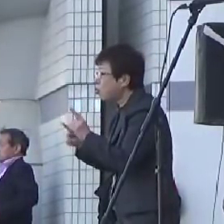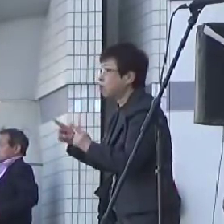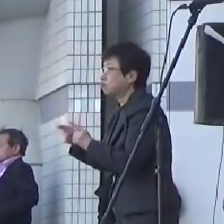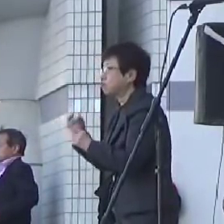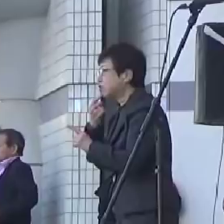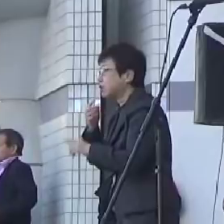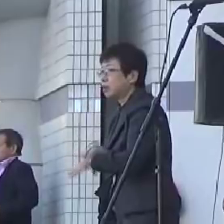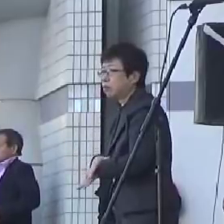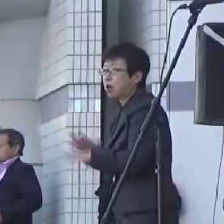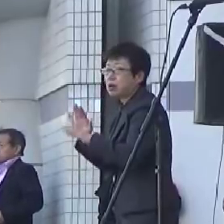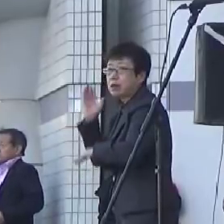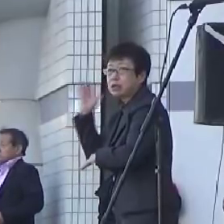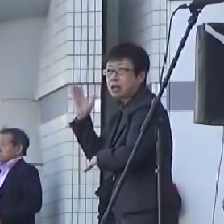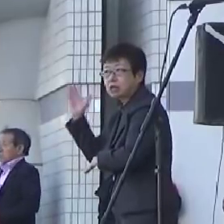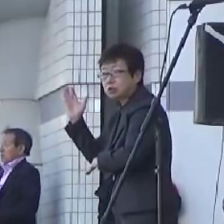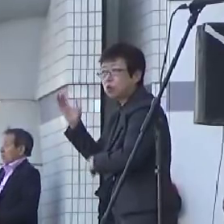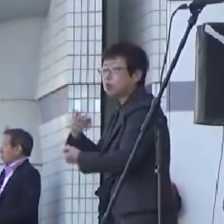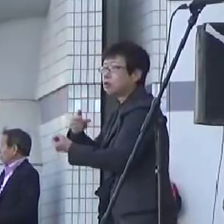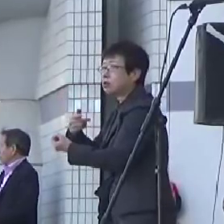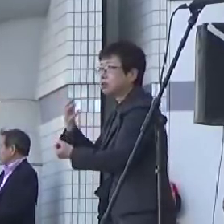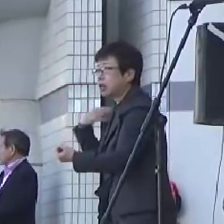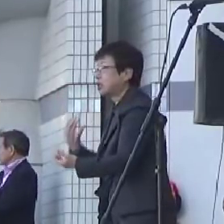今こそ政治の責任において